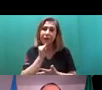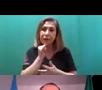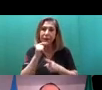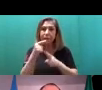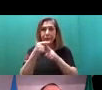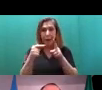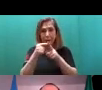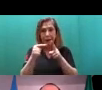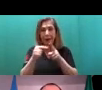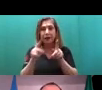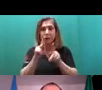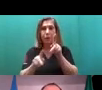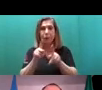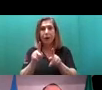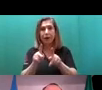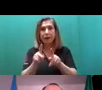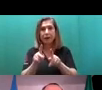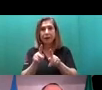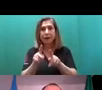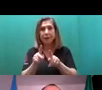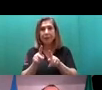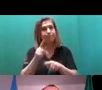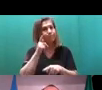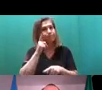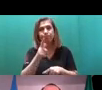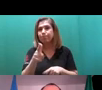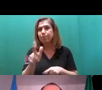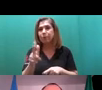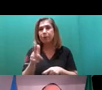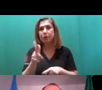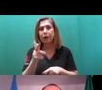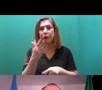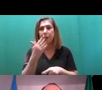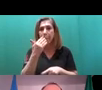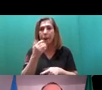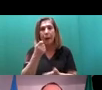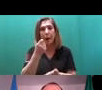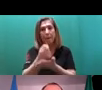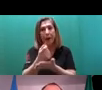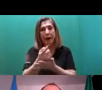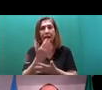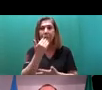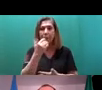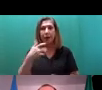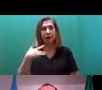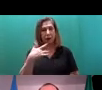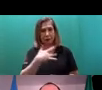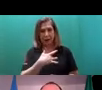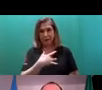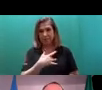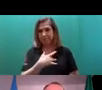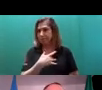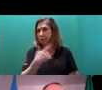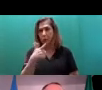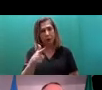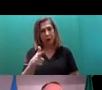da população não pode conseguir ou pagar uma dieta saudável, sim? Uma